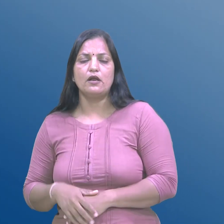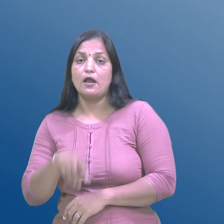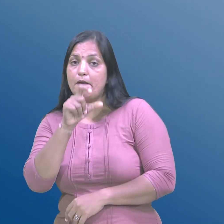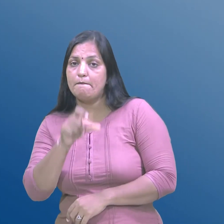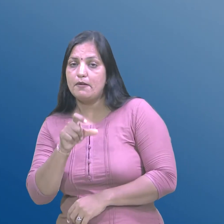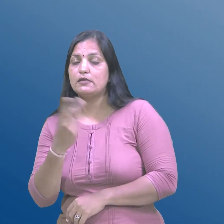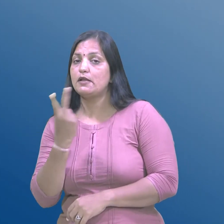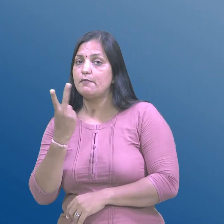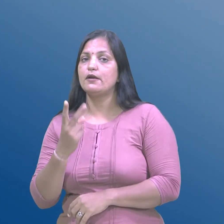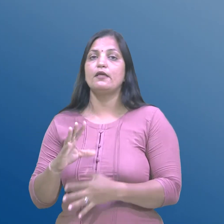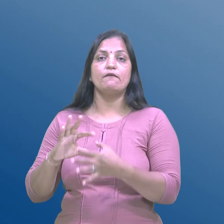વચ્ચે નાણાકીય,